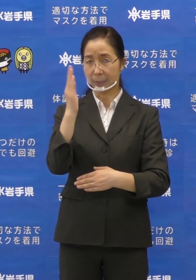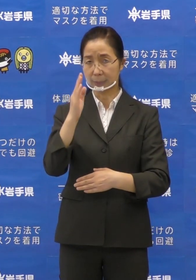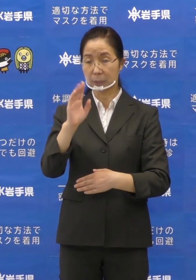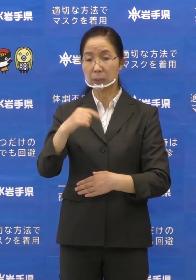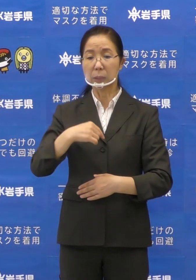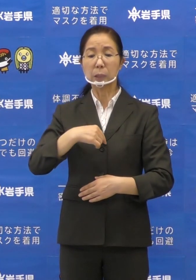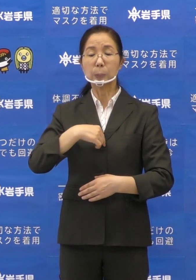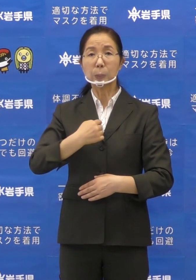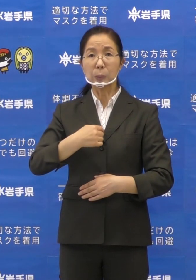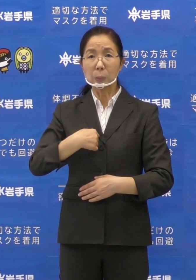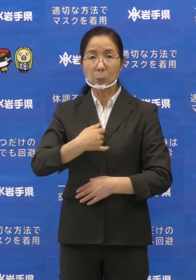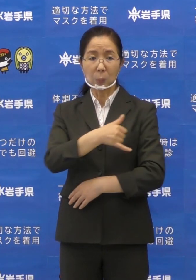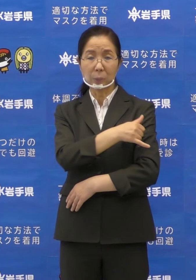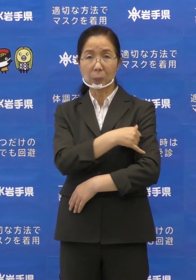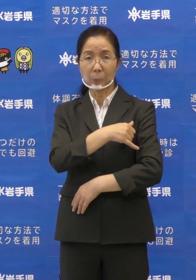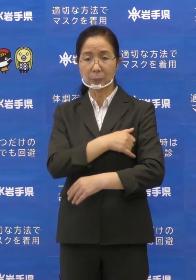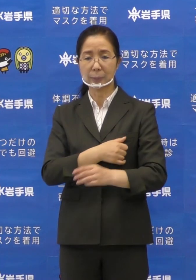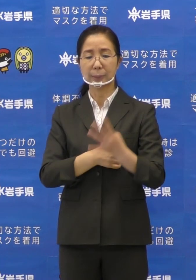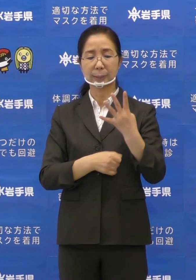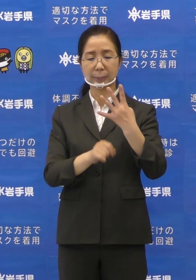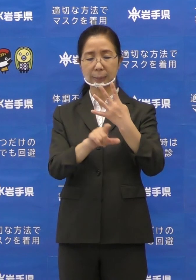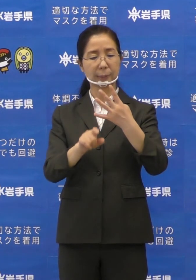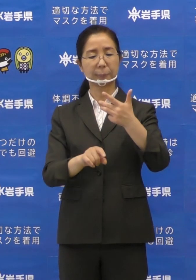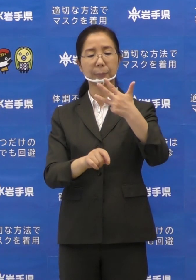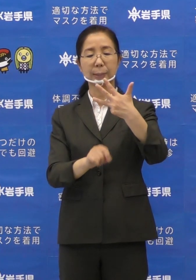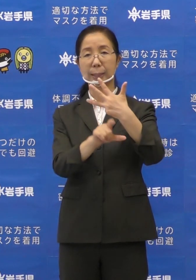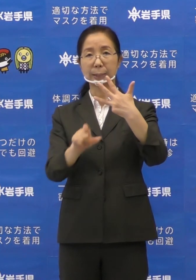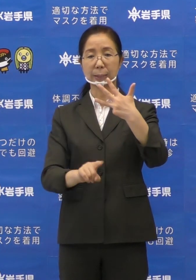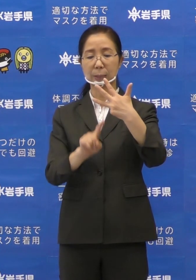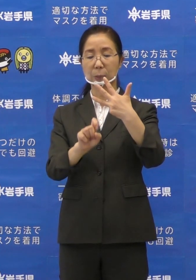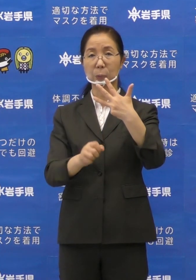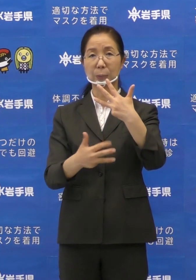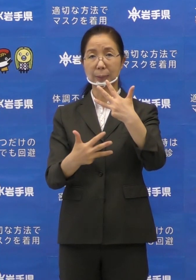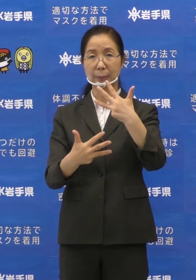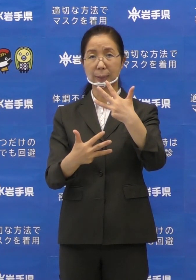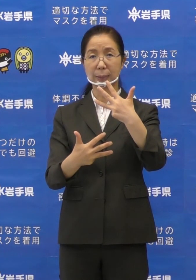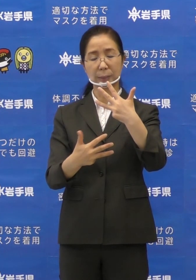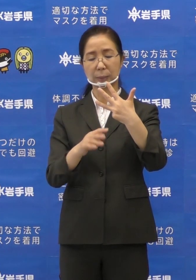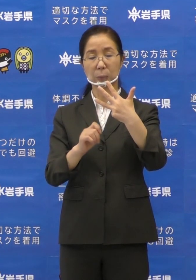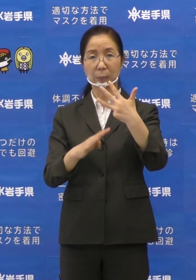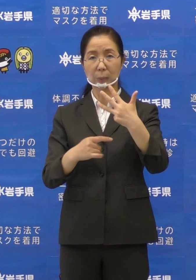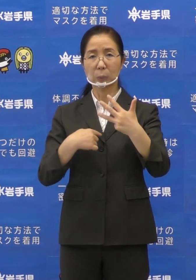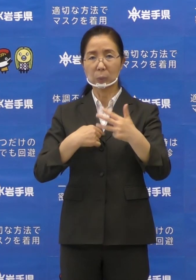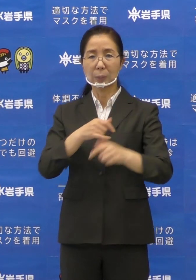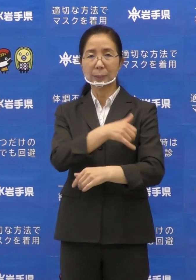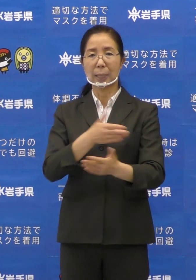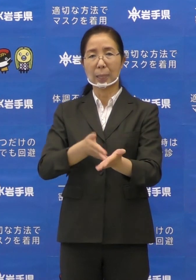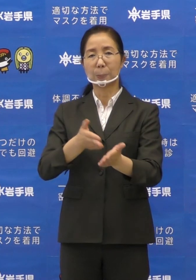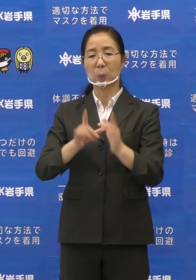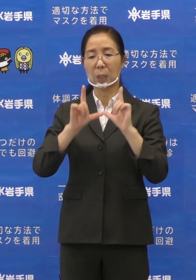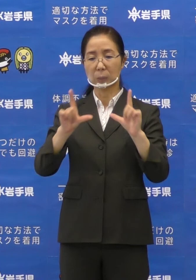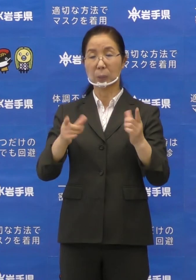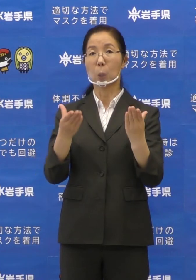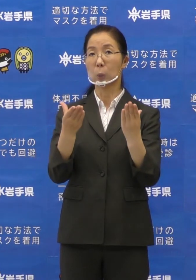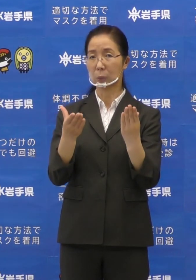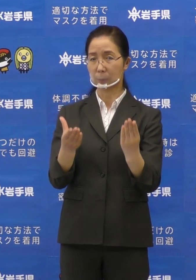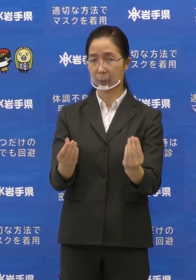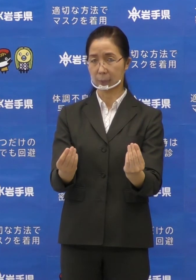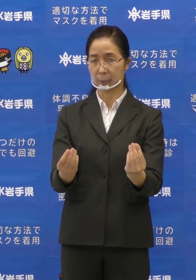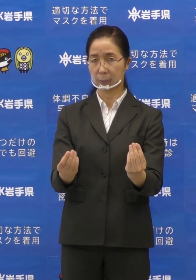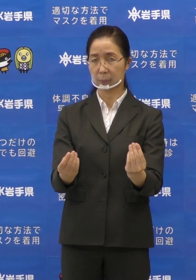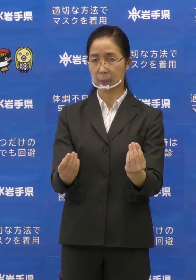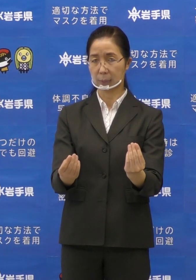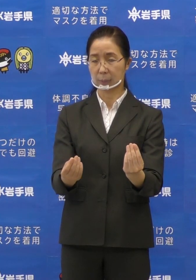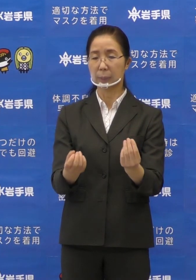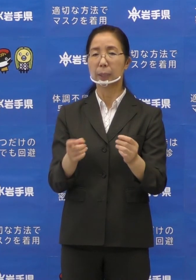割もあの8月14日の記者発表でまず一段落したと思っておりますので、まずはあの